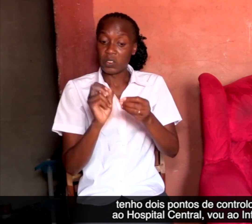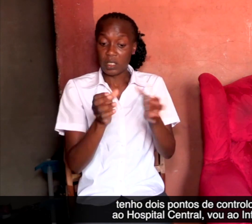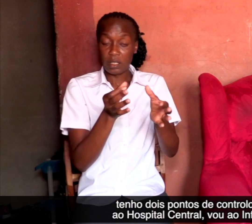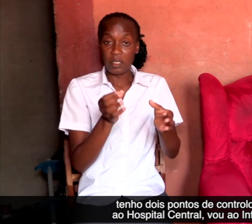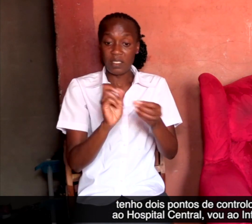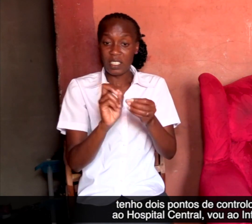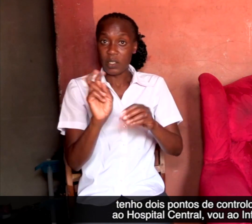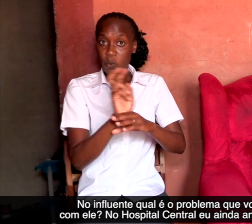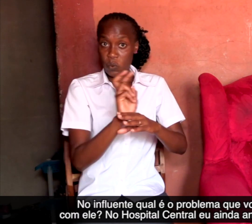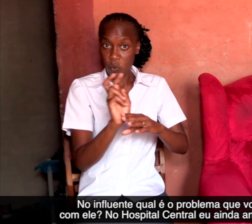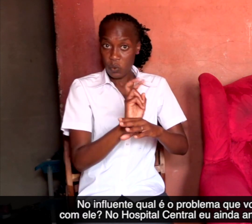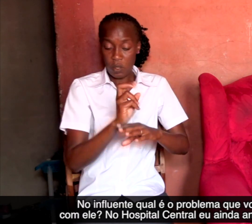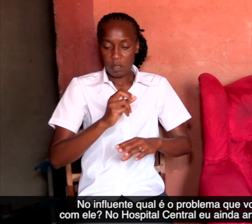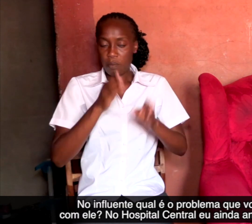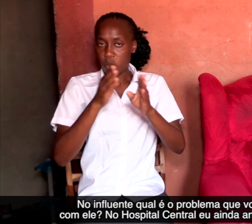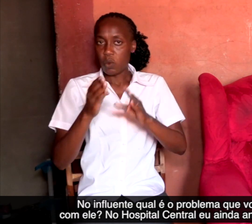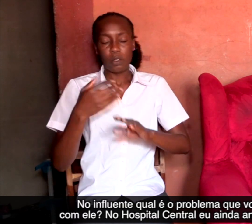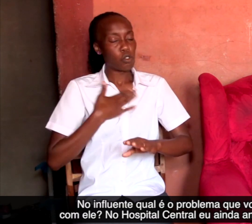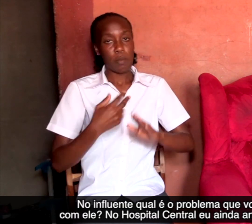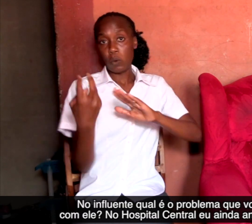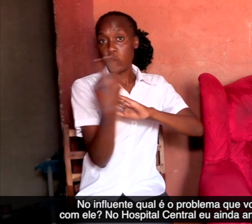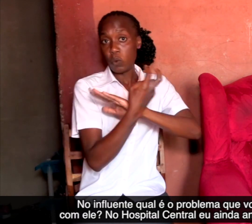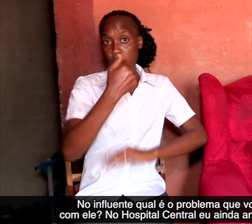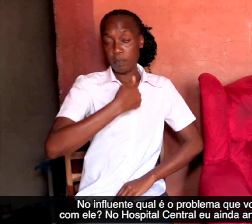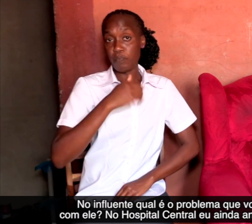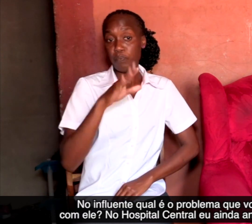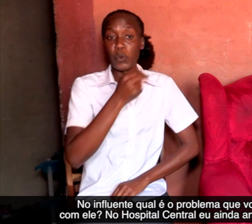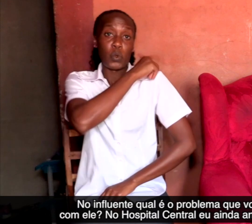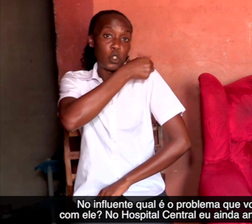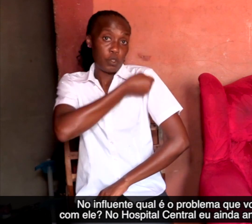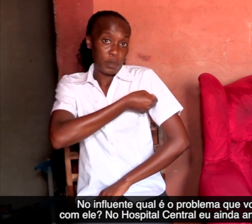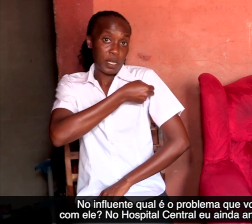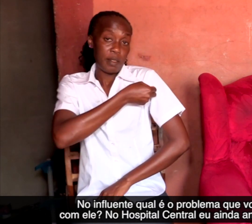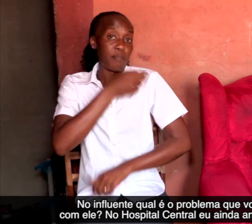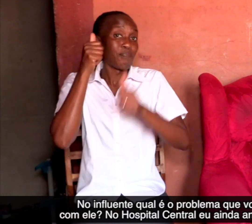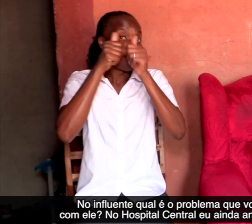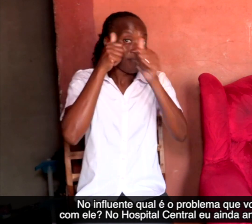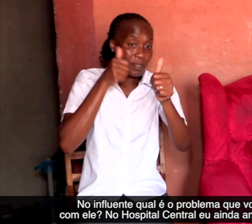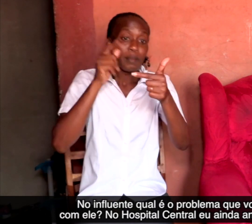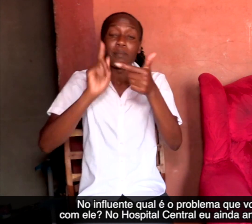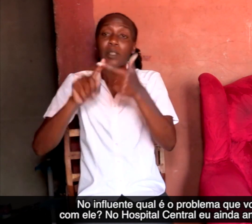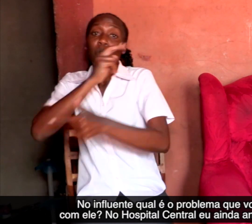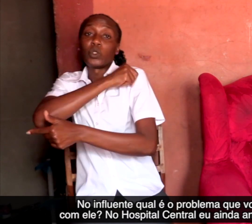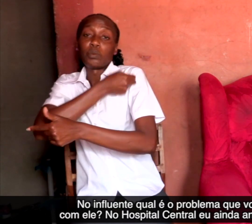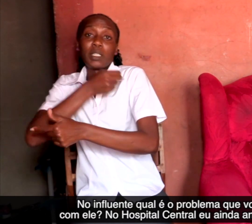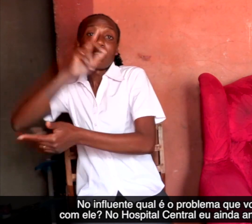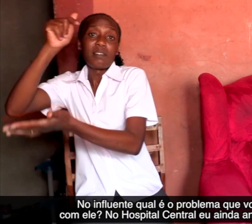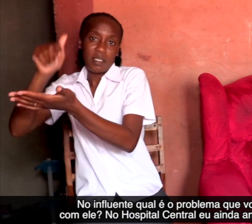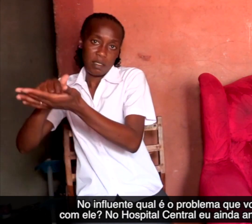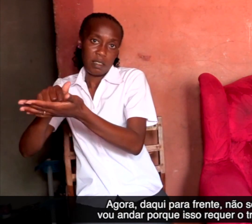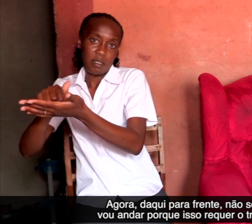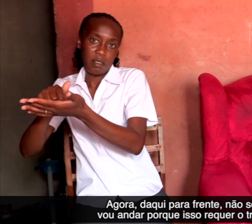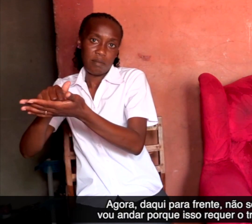vou no Infulim. No Infulim, qual é o problema que vou deparar com ele? No Hospital Central, eu ainda andava com um